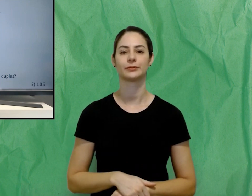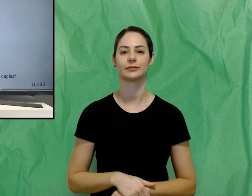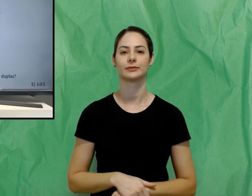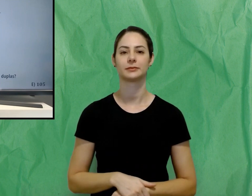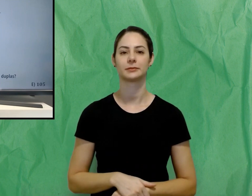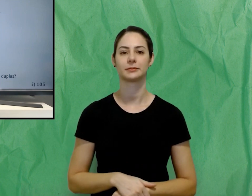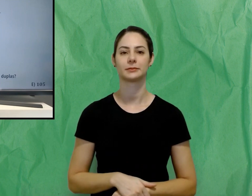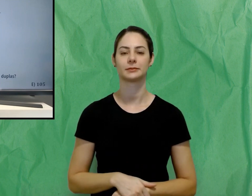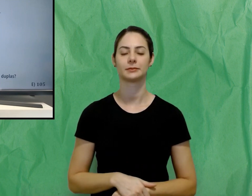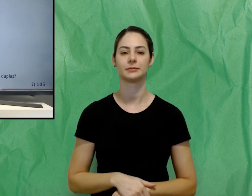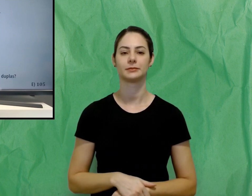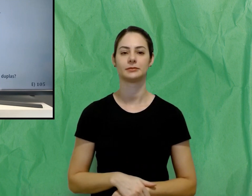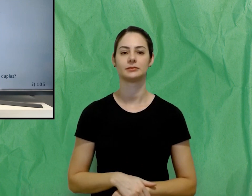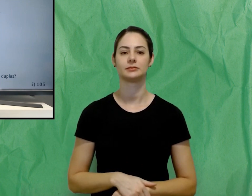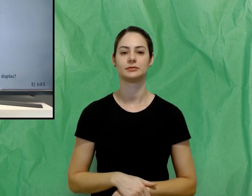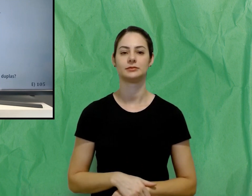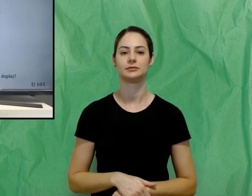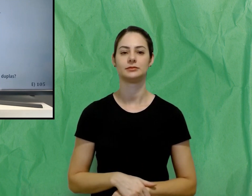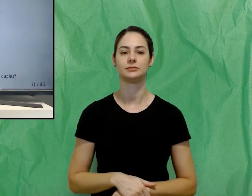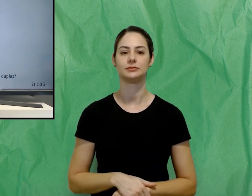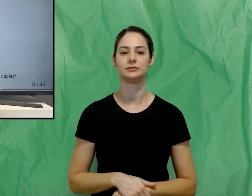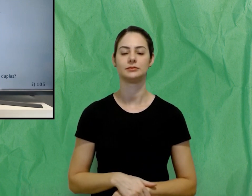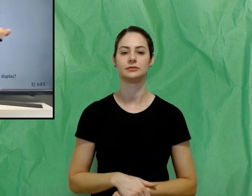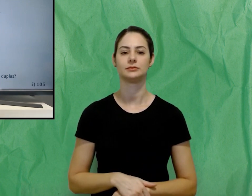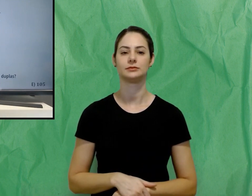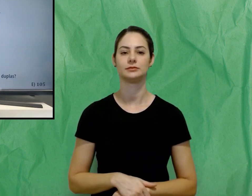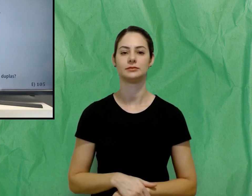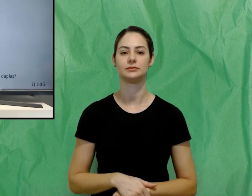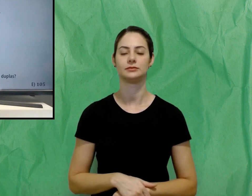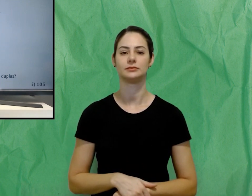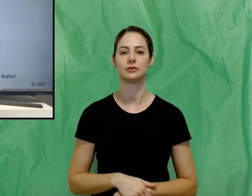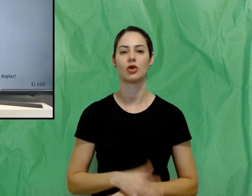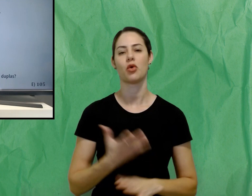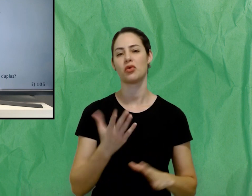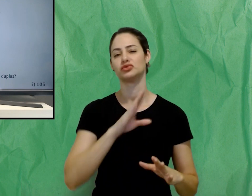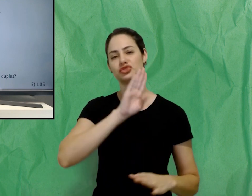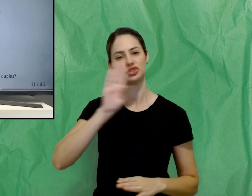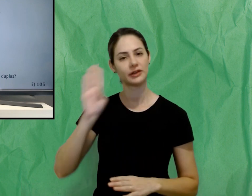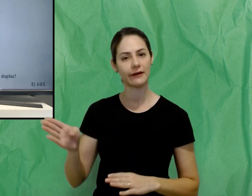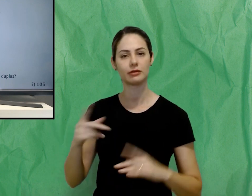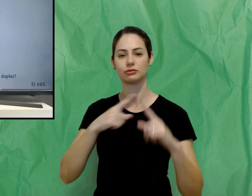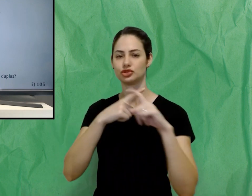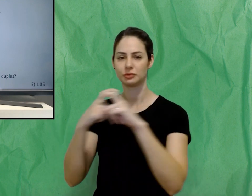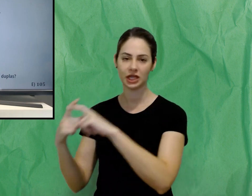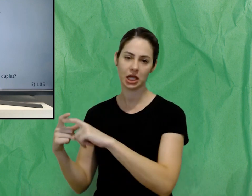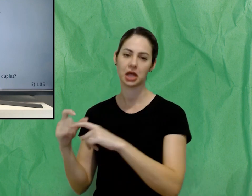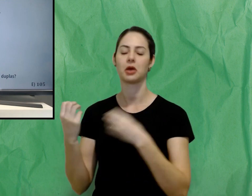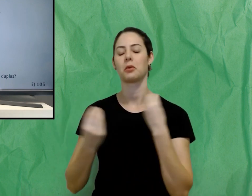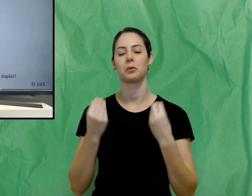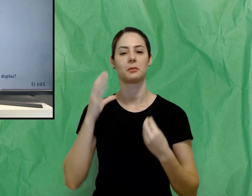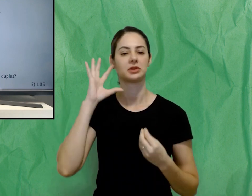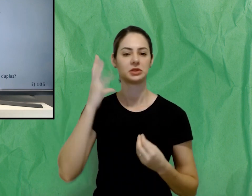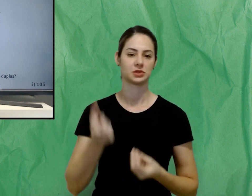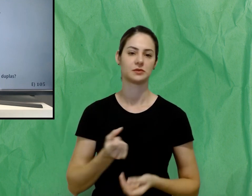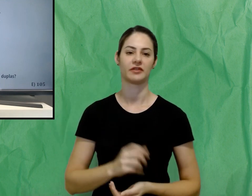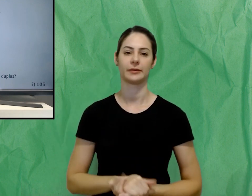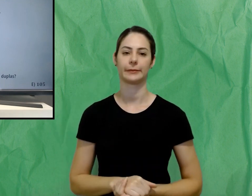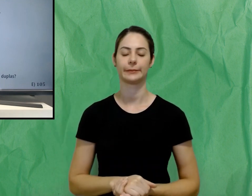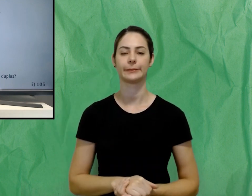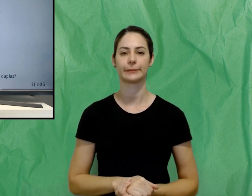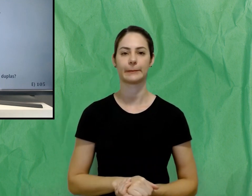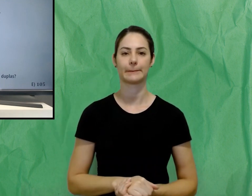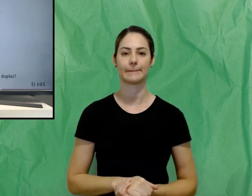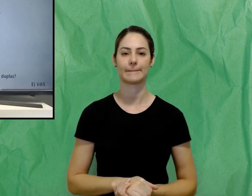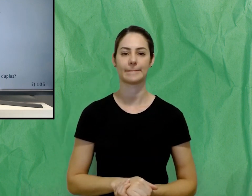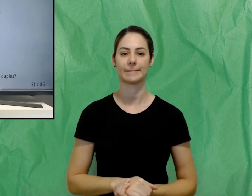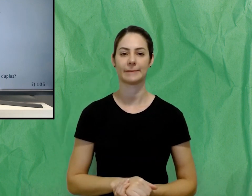poder aplicar o princípio multiplicativo, ou aqui de forma direta, ou pelas tomadas de decisão. Como C1